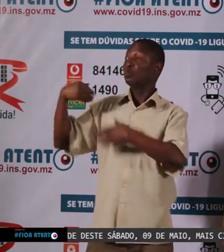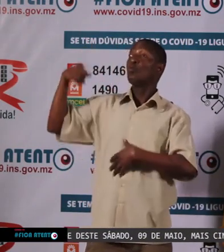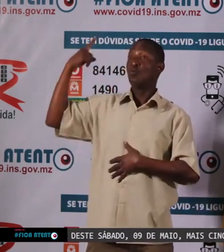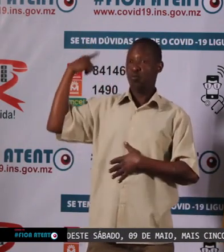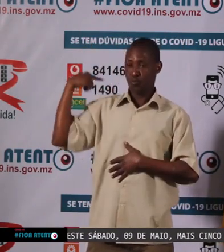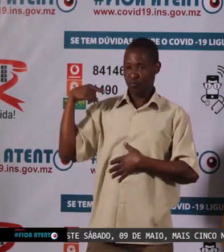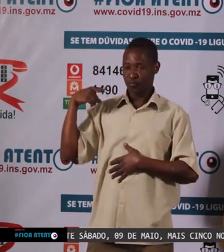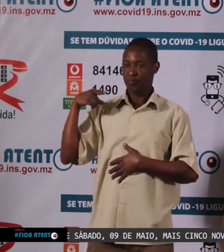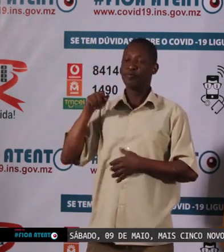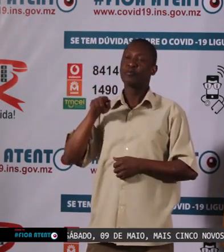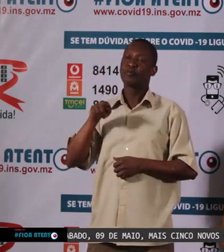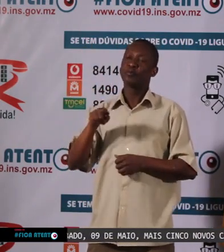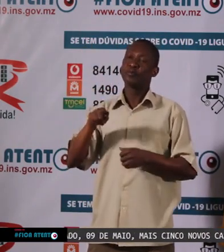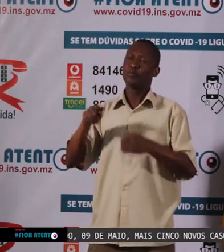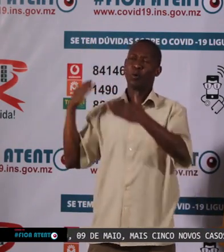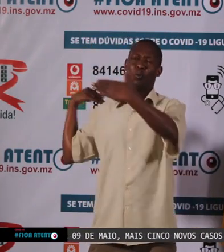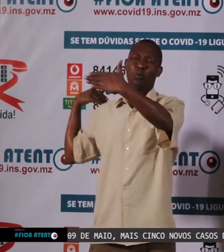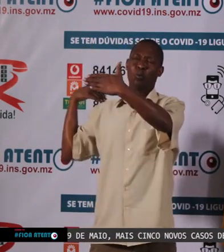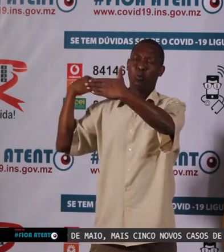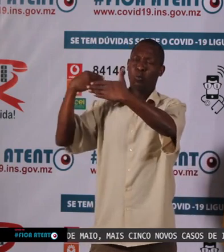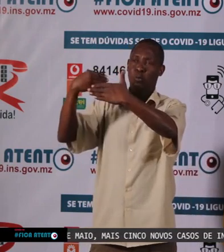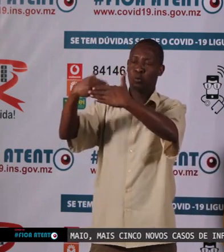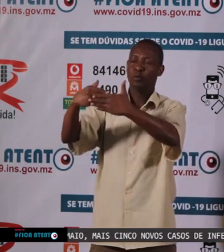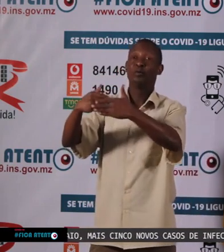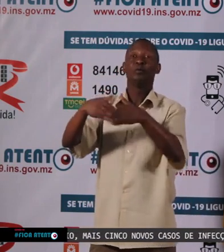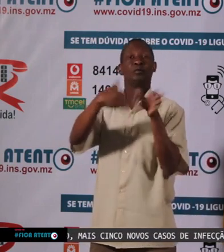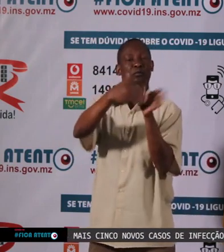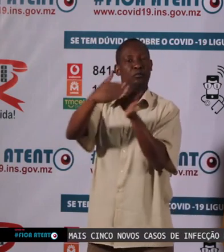claramente há um cumulativo de